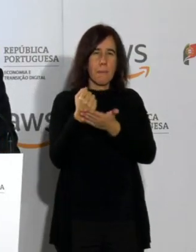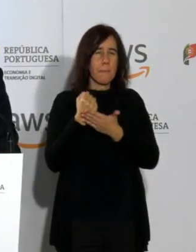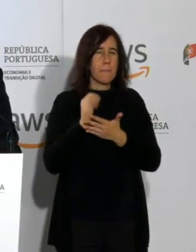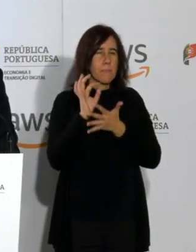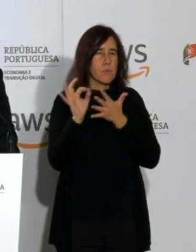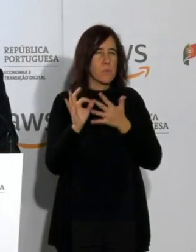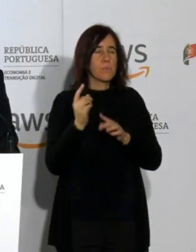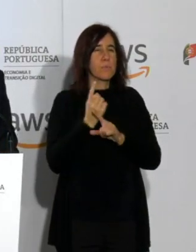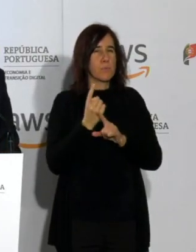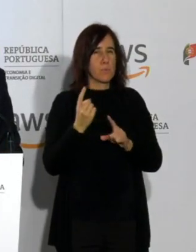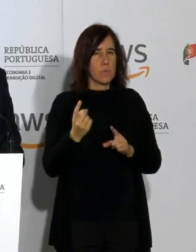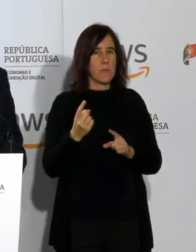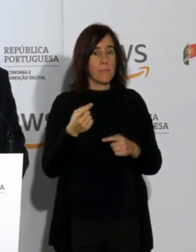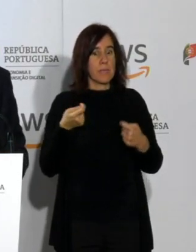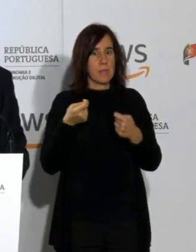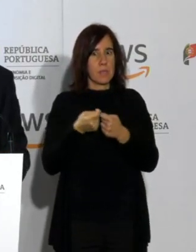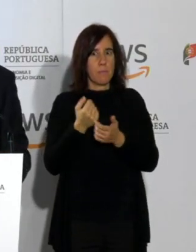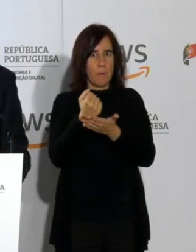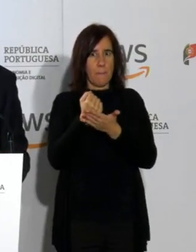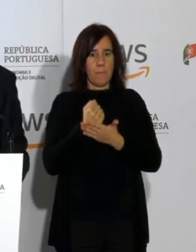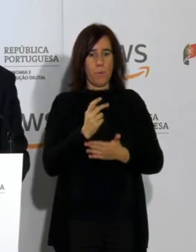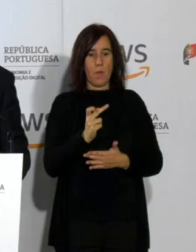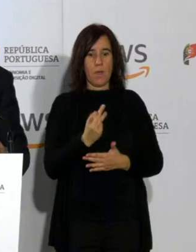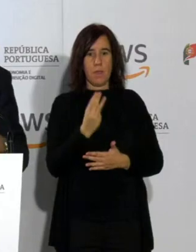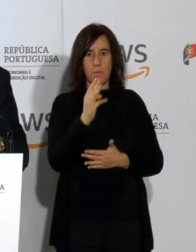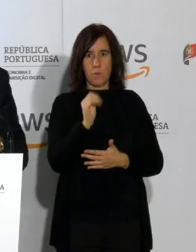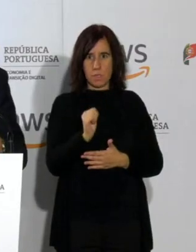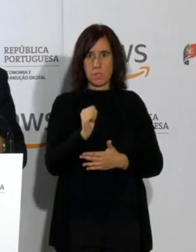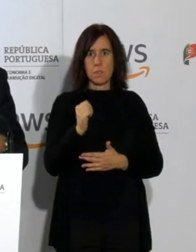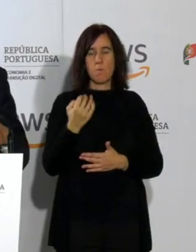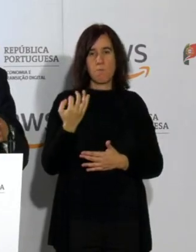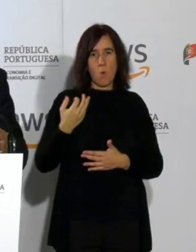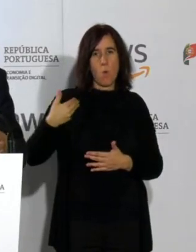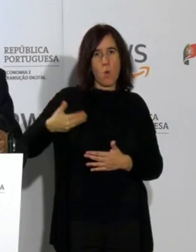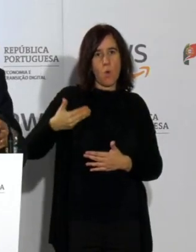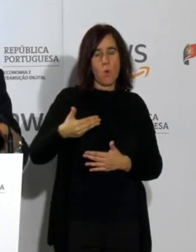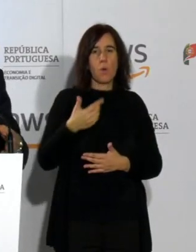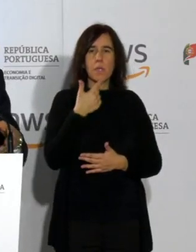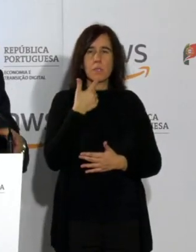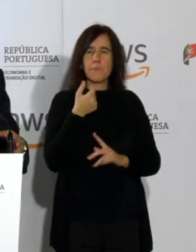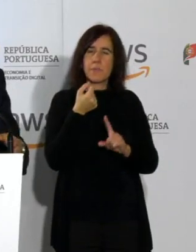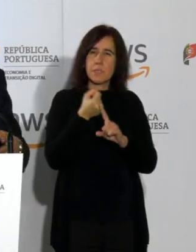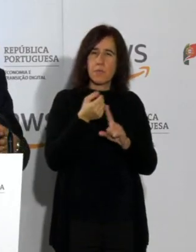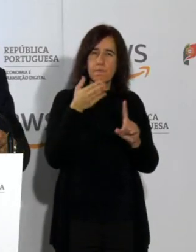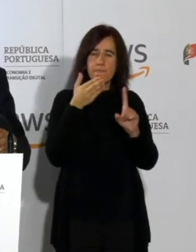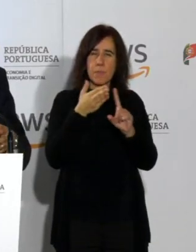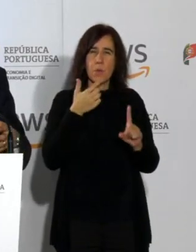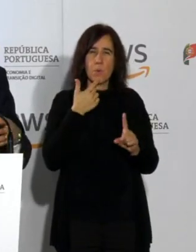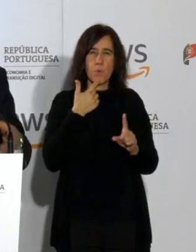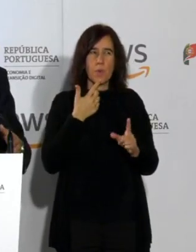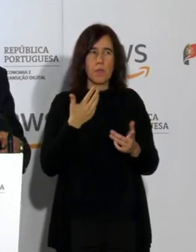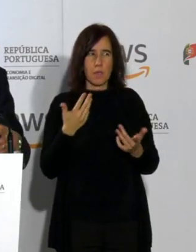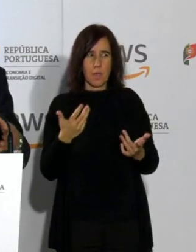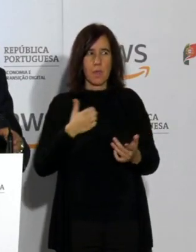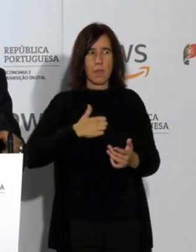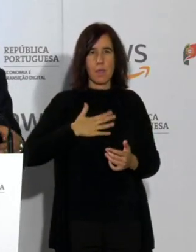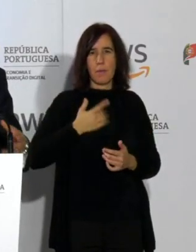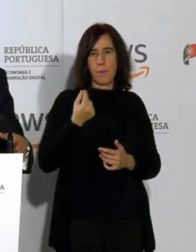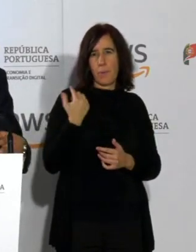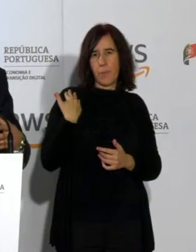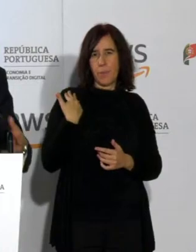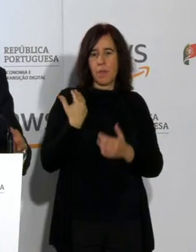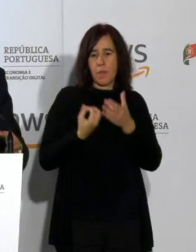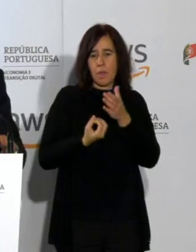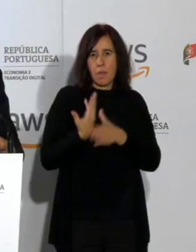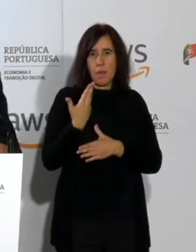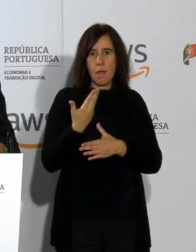porque o tipo de apoio que a AWS tem prestado tem a ver com um desafio muito concreto, que é o da startup que, na sua fase